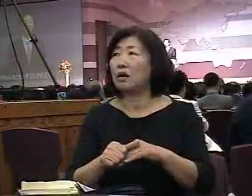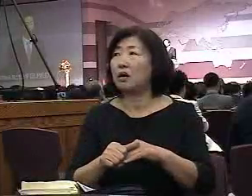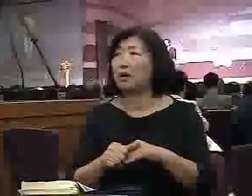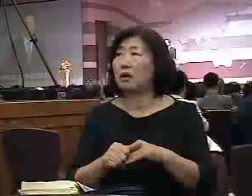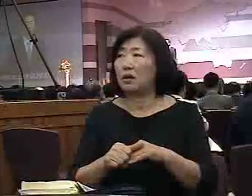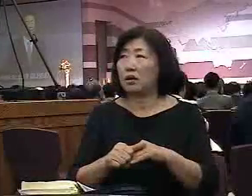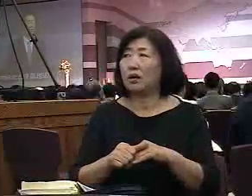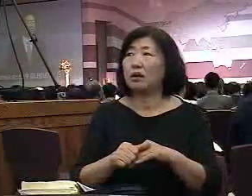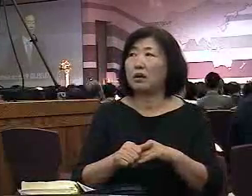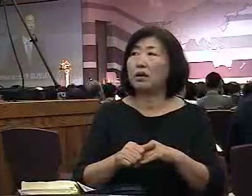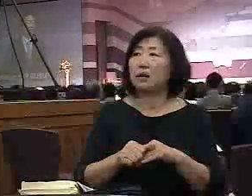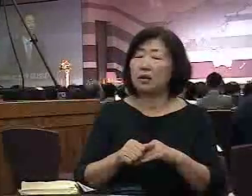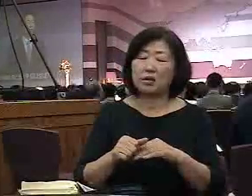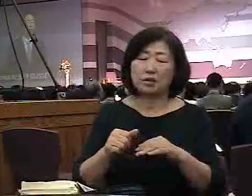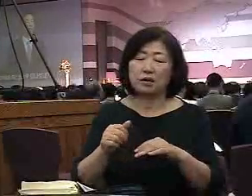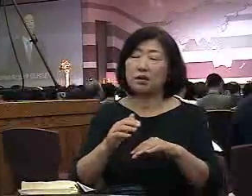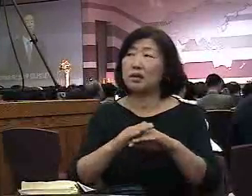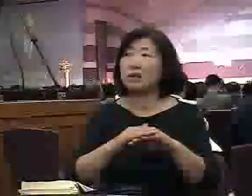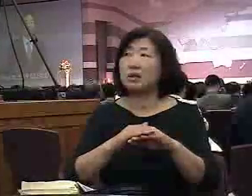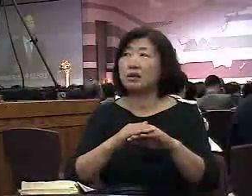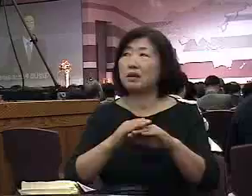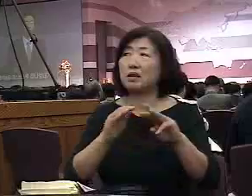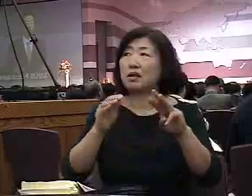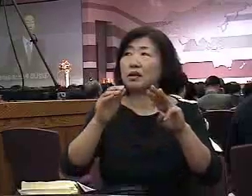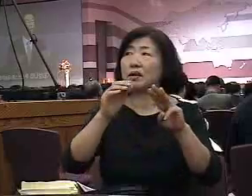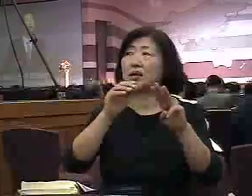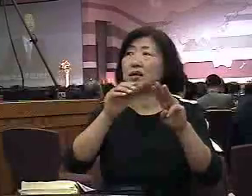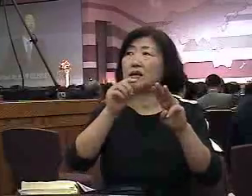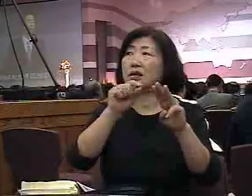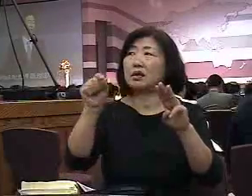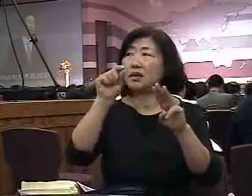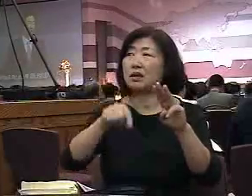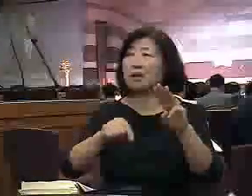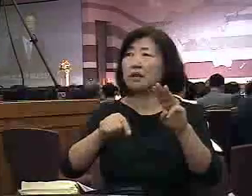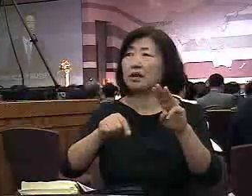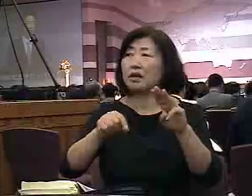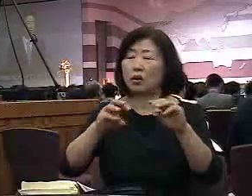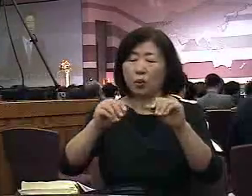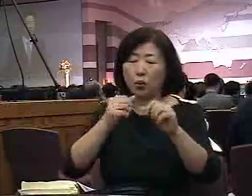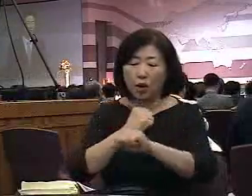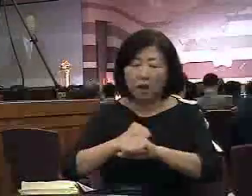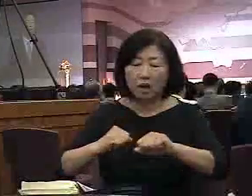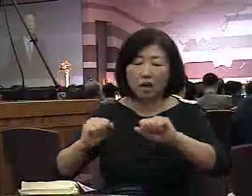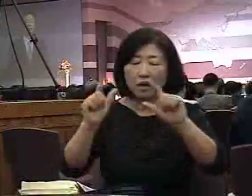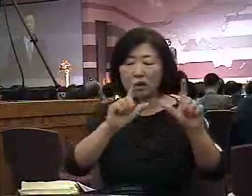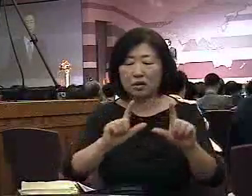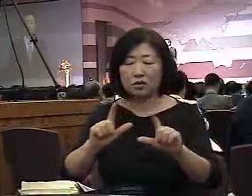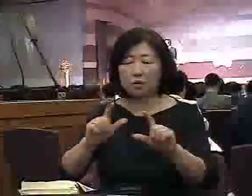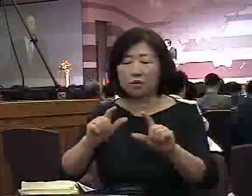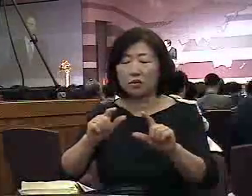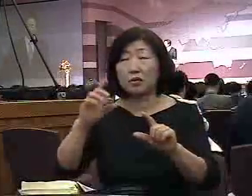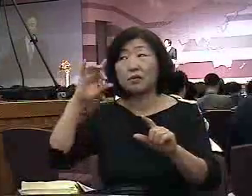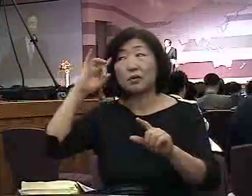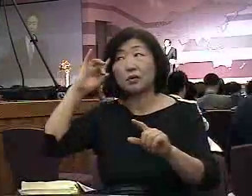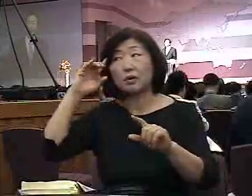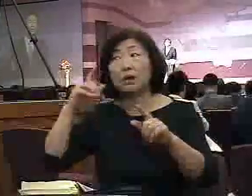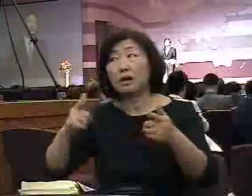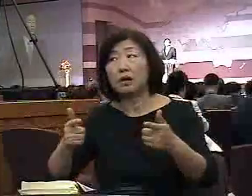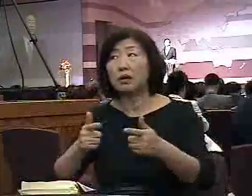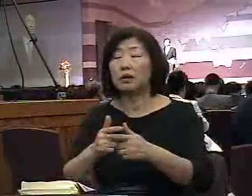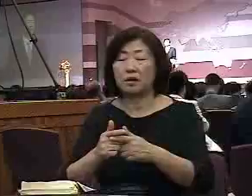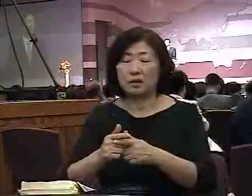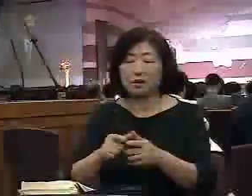삼촌 제가 도와드릴게요. 같이 있어드릴게요. 그렇게 해서 광야 생활이 좀 덜 심심했습니다. 고향은 떠났지만 그래도 의지가 되는